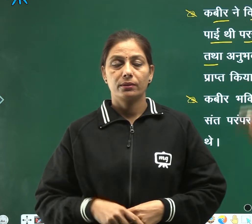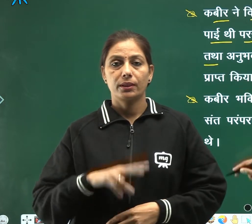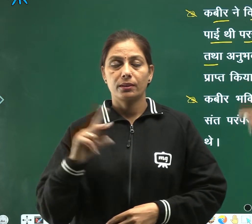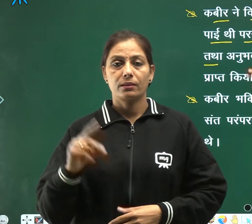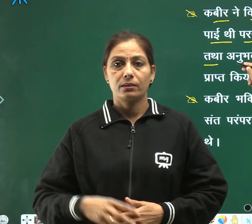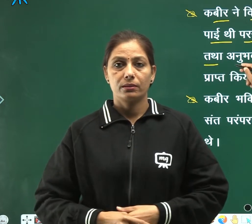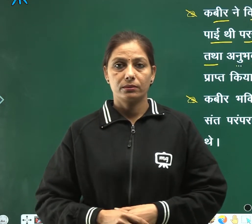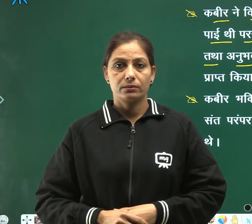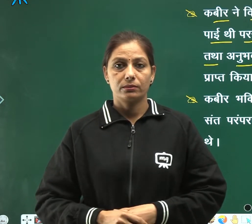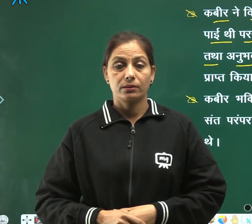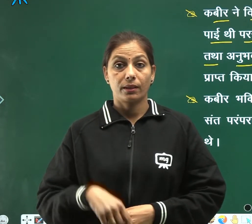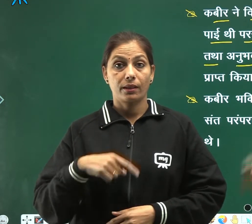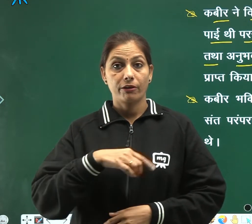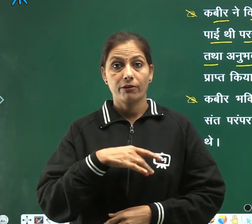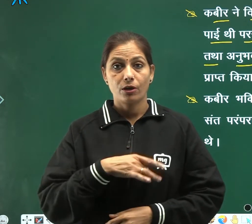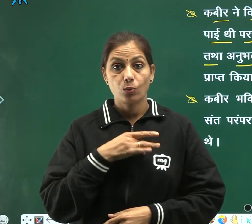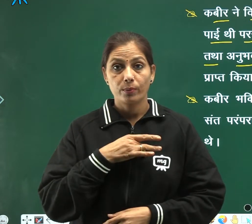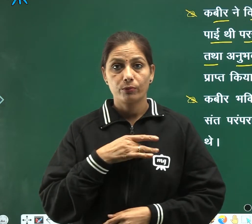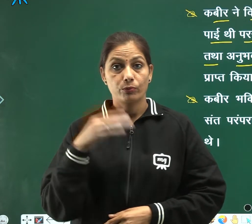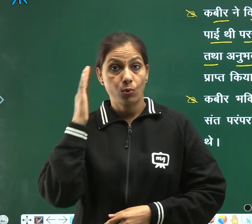तथा अनुभव से